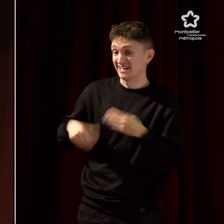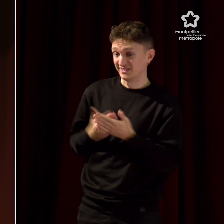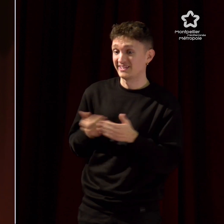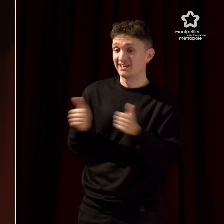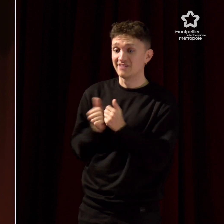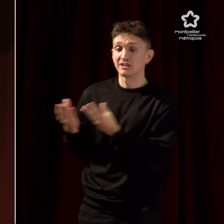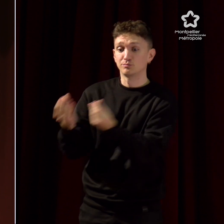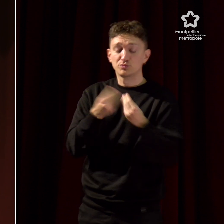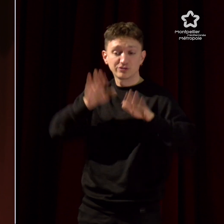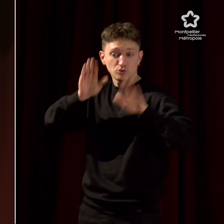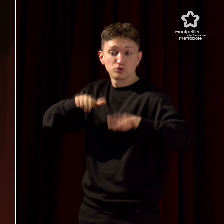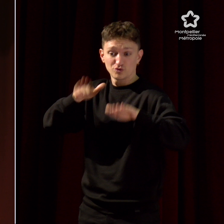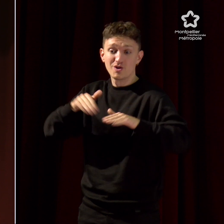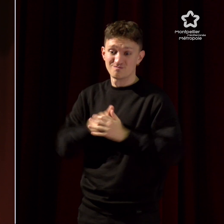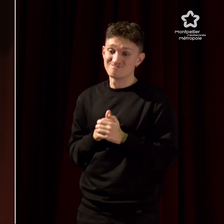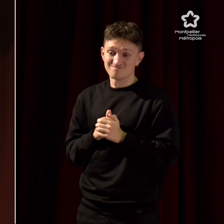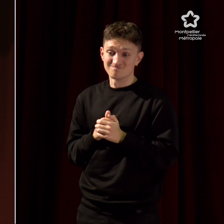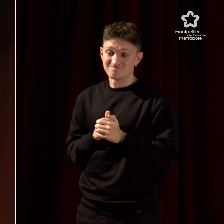ne pense pas que ça soit pour leur faire du bien. Hein.